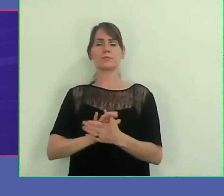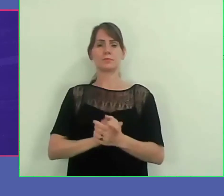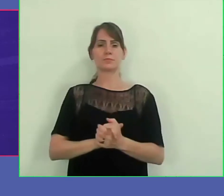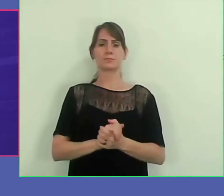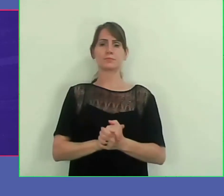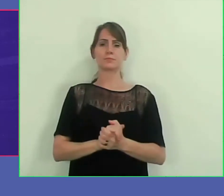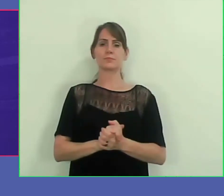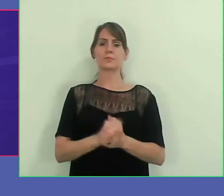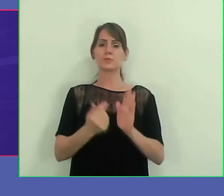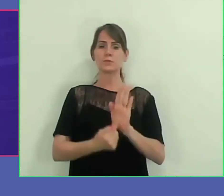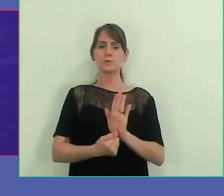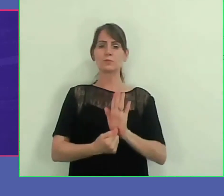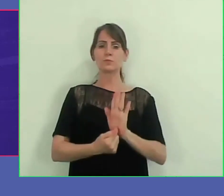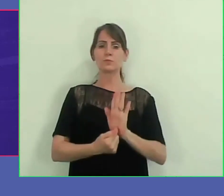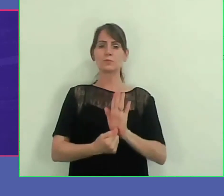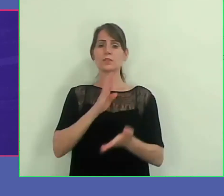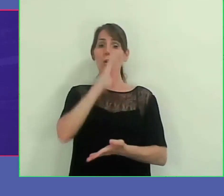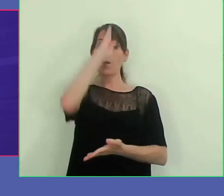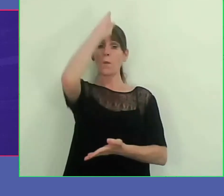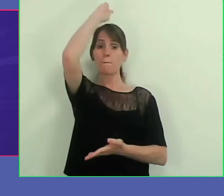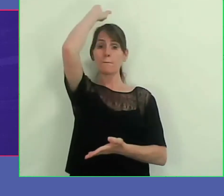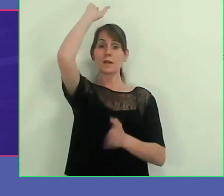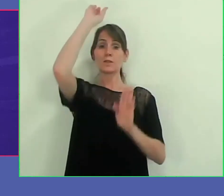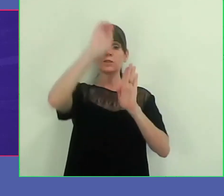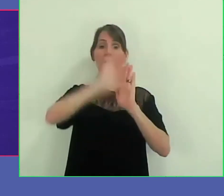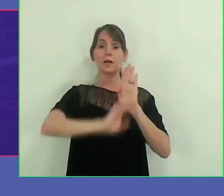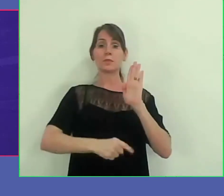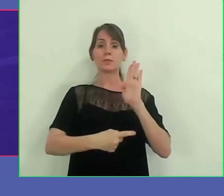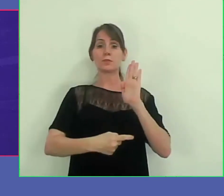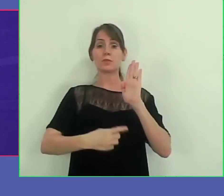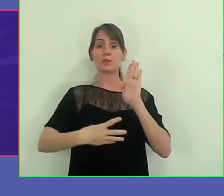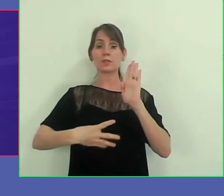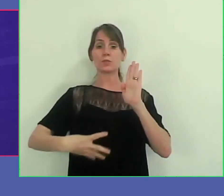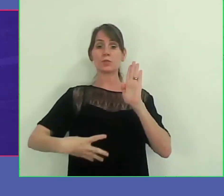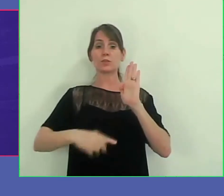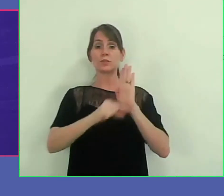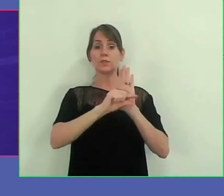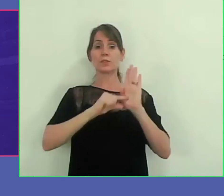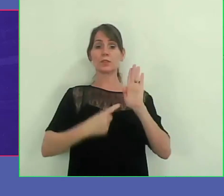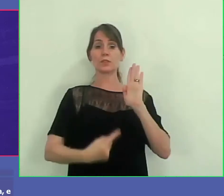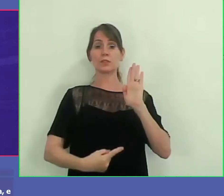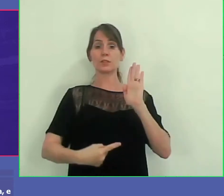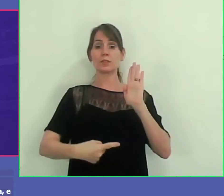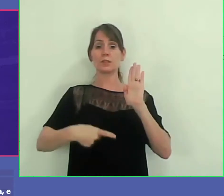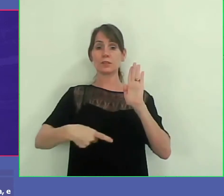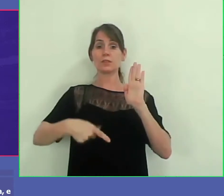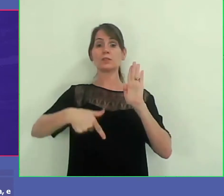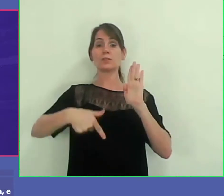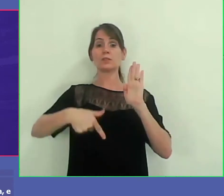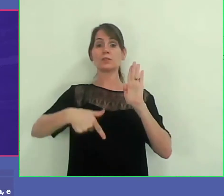em Romanos 14, que nós lemos bastante, né? Romanos 14, 17. Vamos ler outra vez.